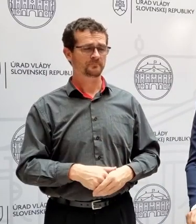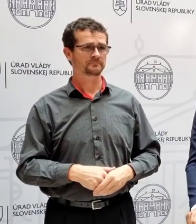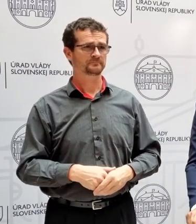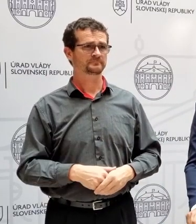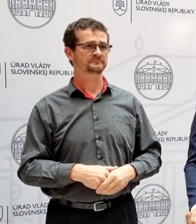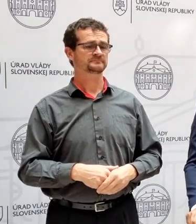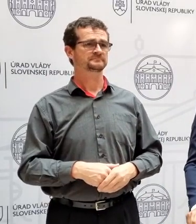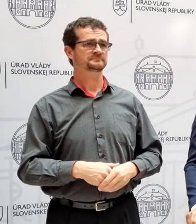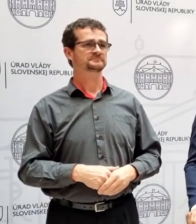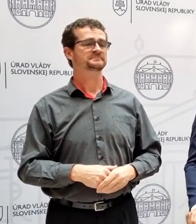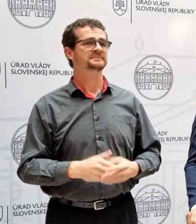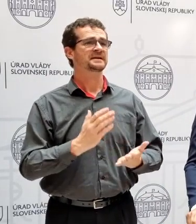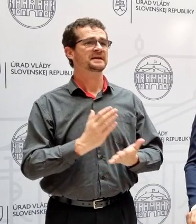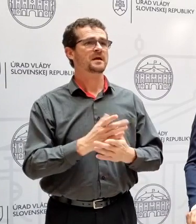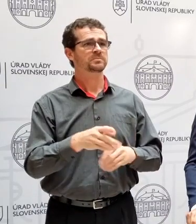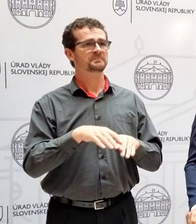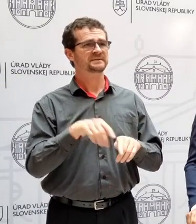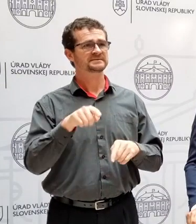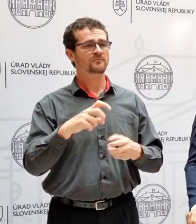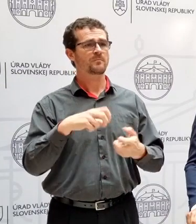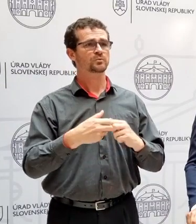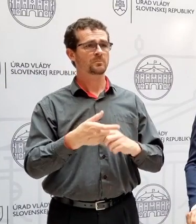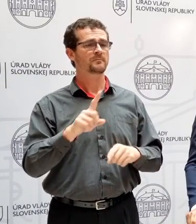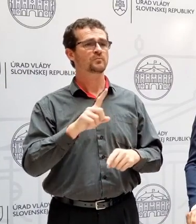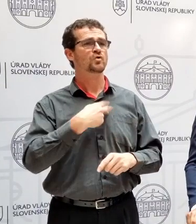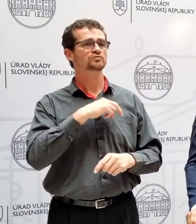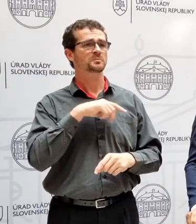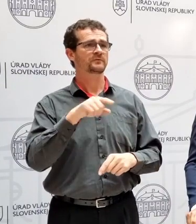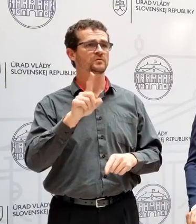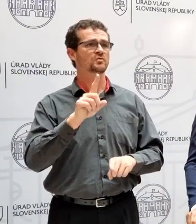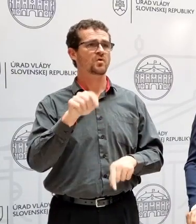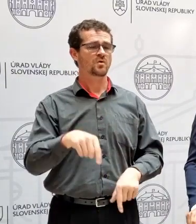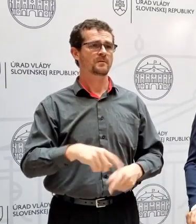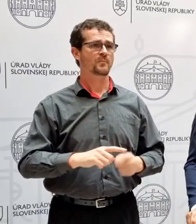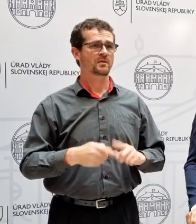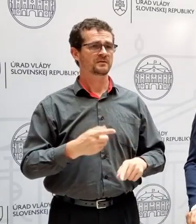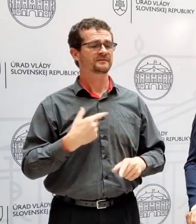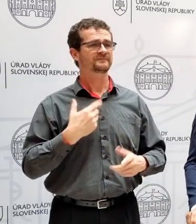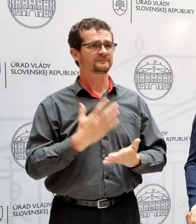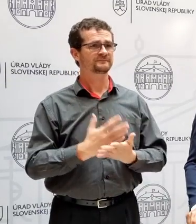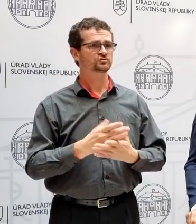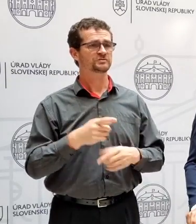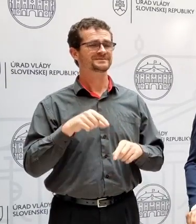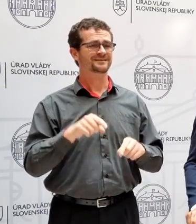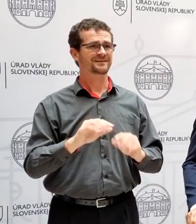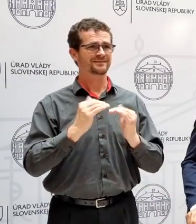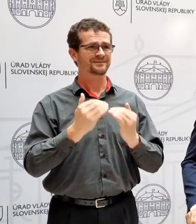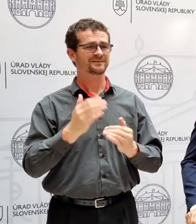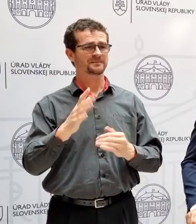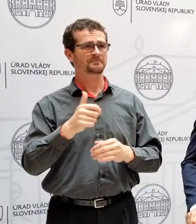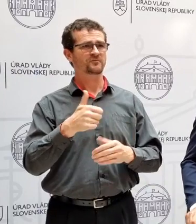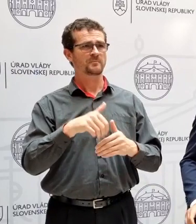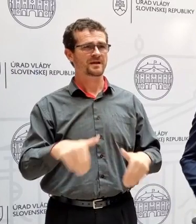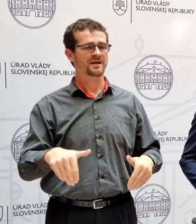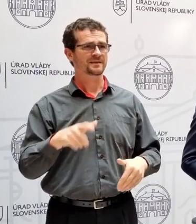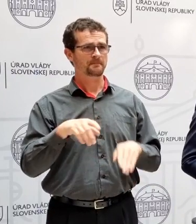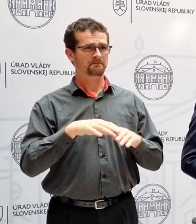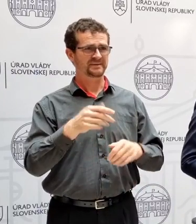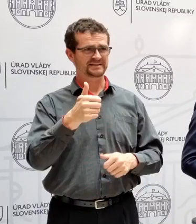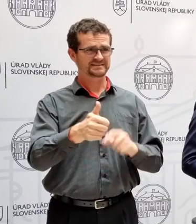v prípade, že bude v tom rezorte nejaký problém, kto za to bude nesieť zodpovednosť, potom politickú? Vždy za ten rezort nesie v prvom rade